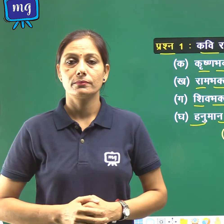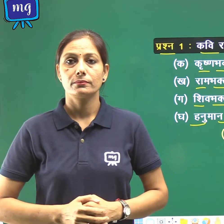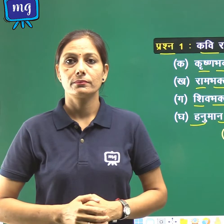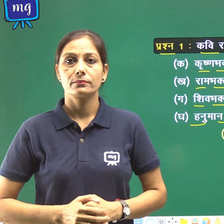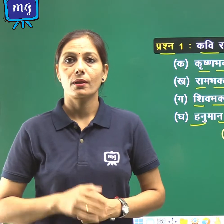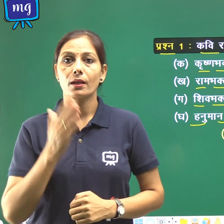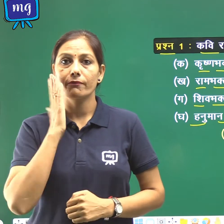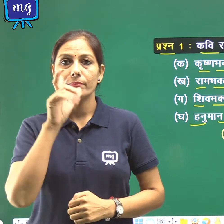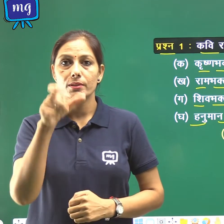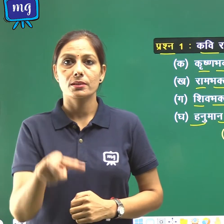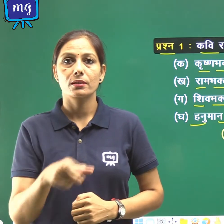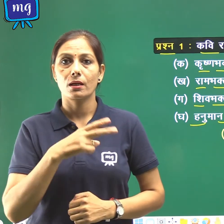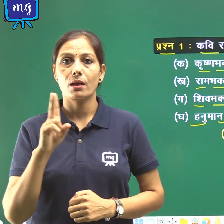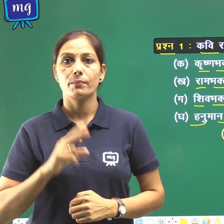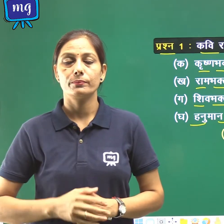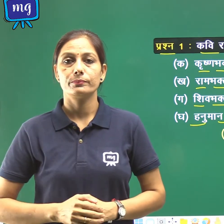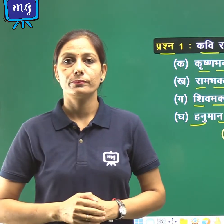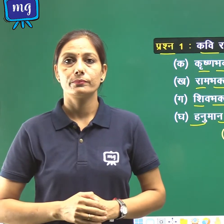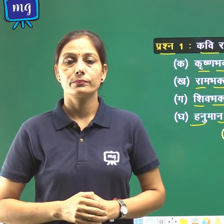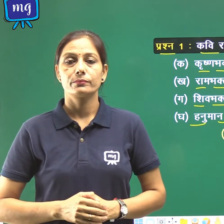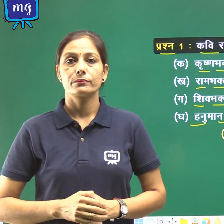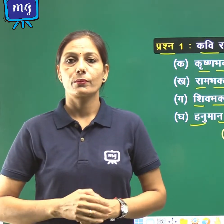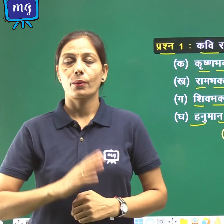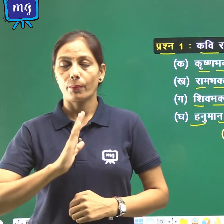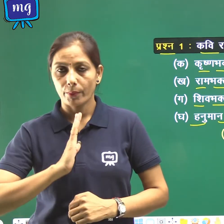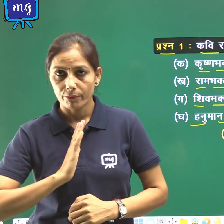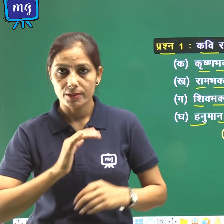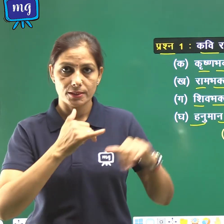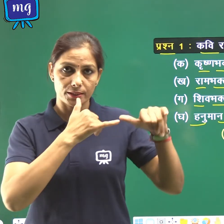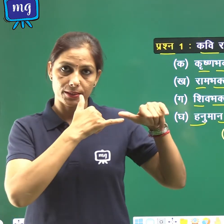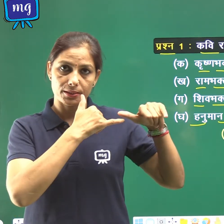कवि रसखान भगवान श्री कृष्ण के